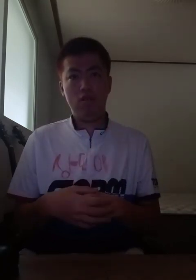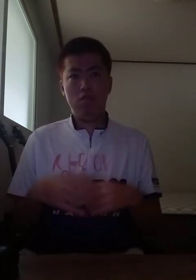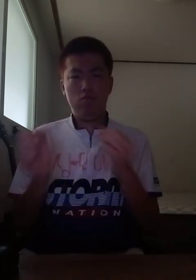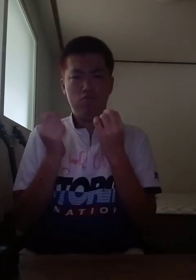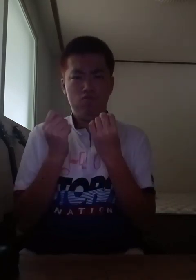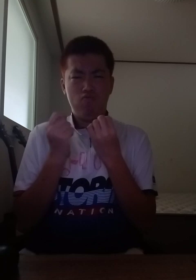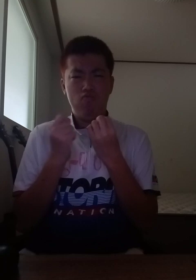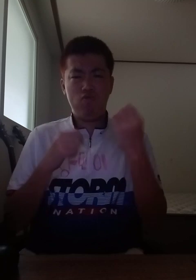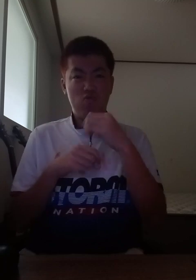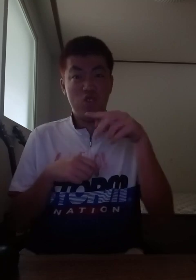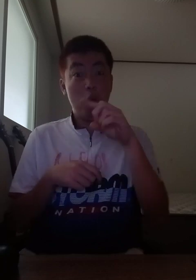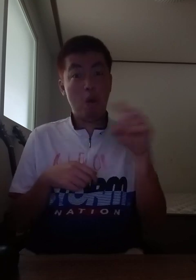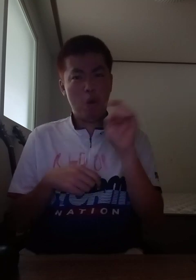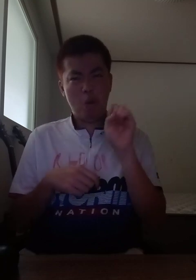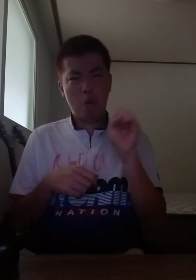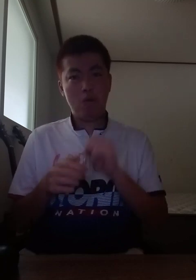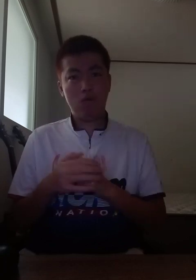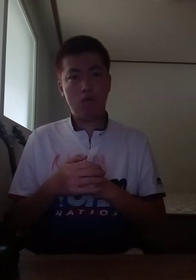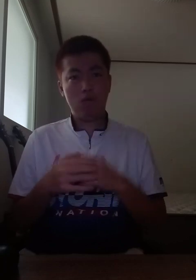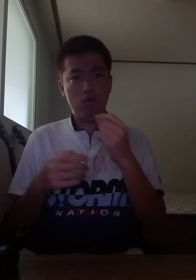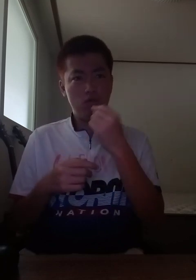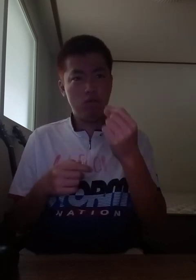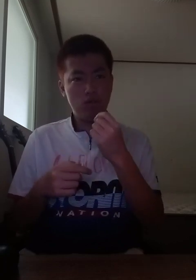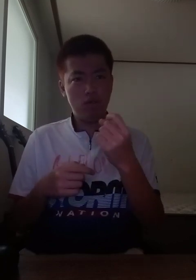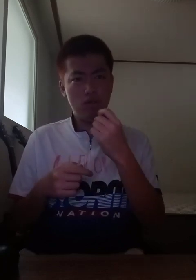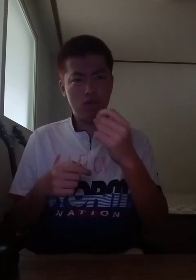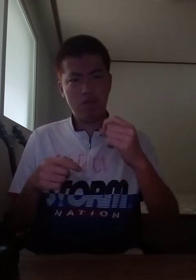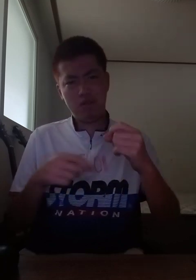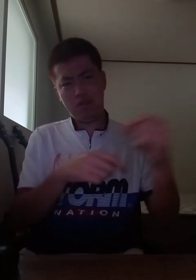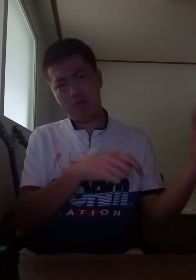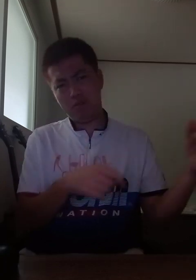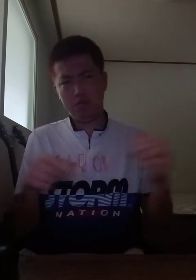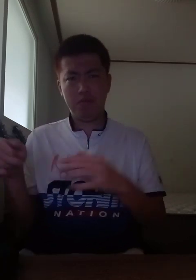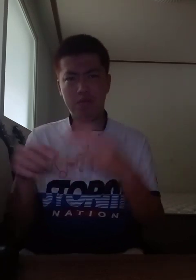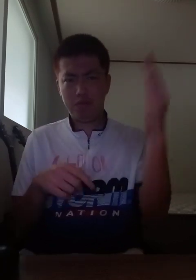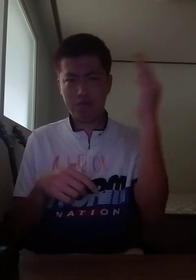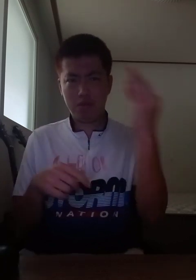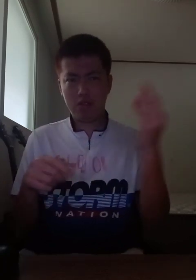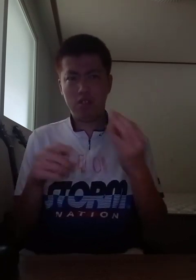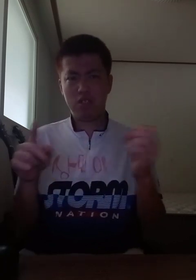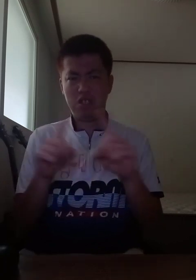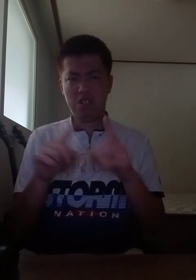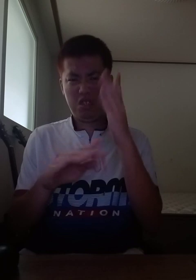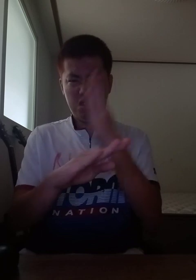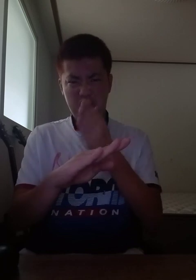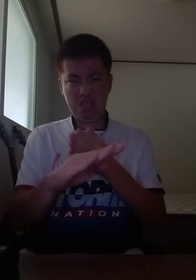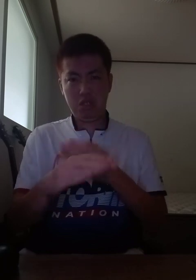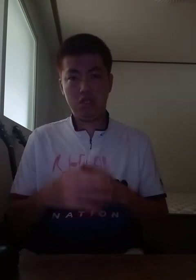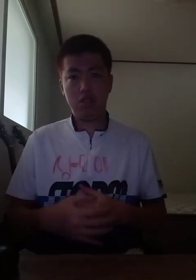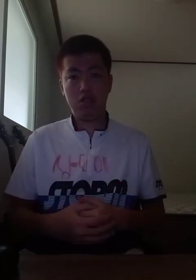무섭죠. 위험하고. 들어와서 저를 넘어가더라니까. 네. 그 애들이라는 걸 멈출 수 없다니까. 영상에